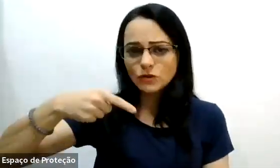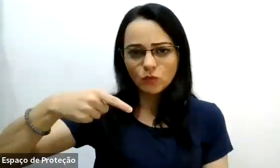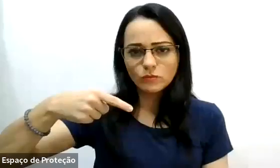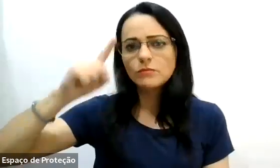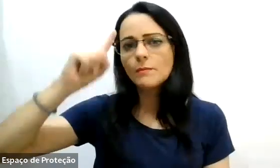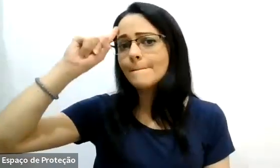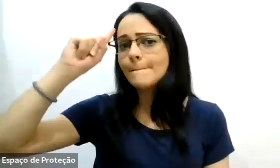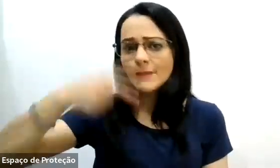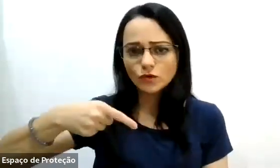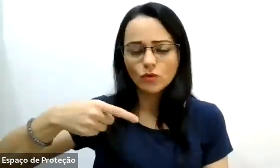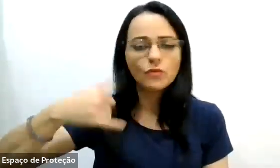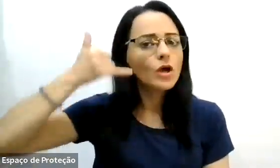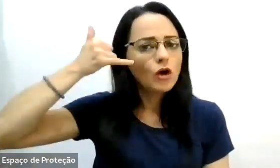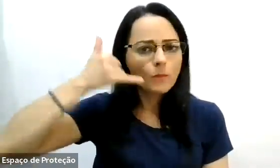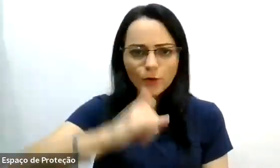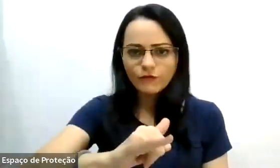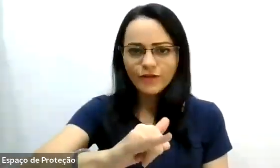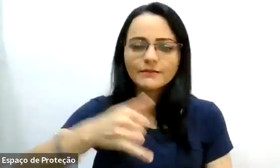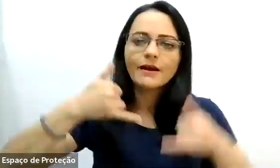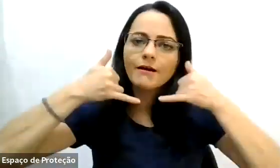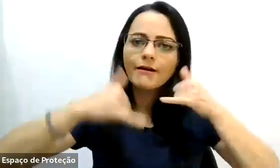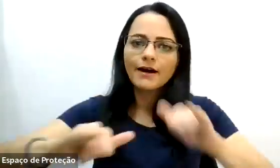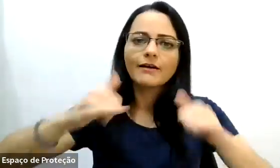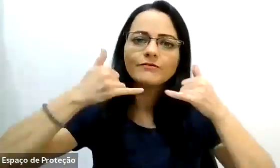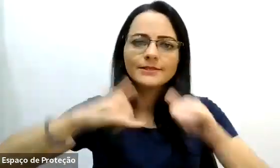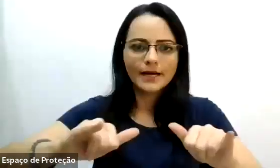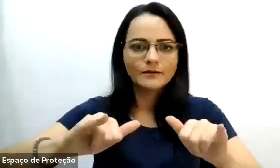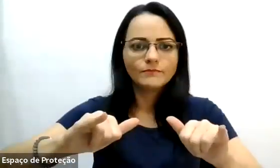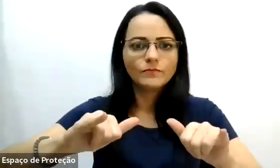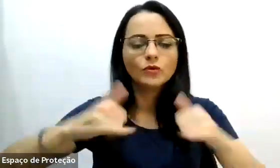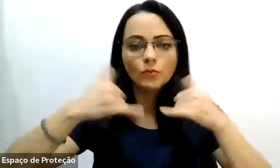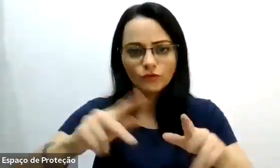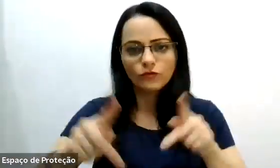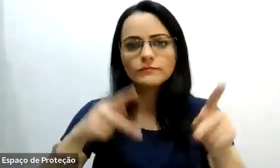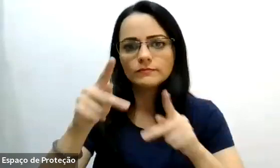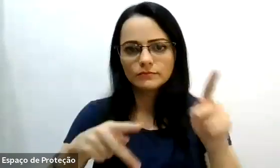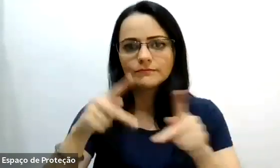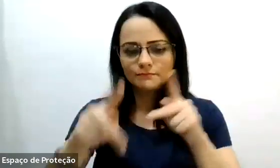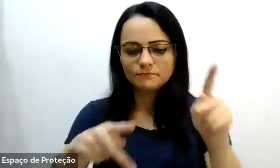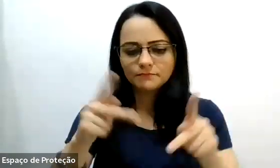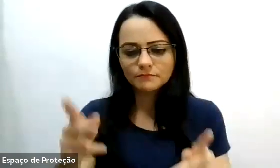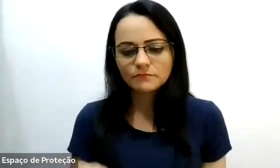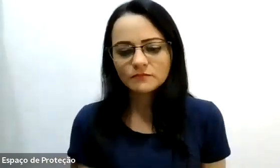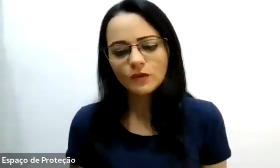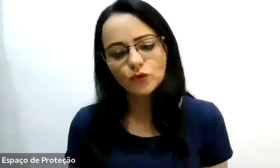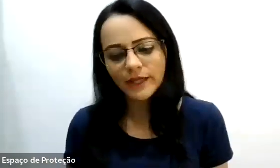mandou o profeta avisar o povo. Do que,